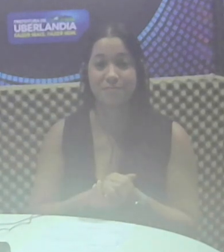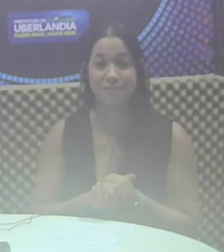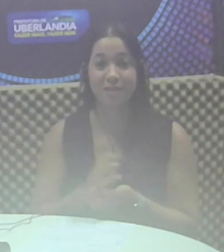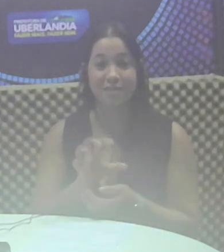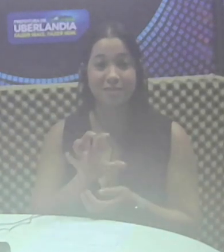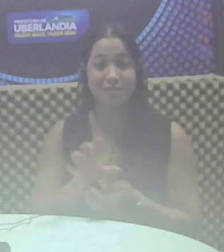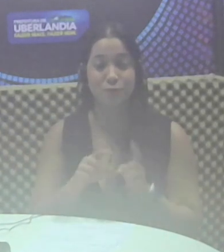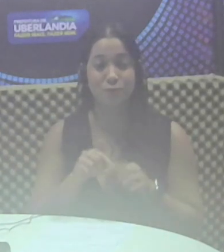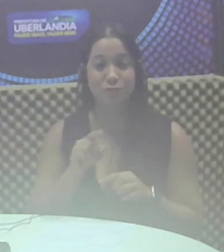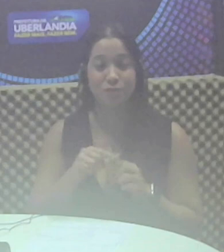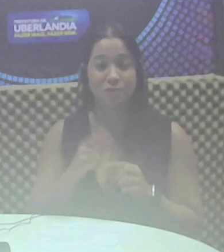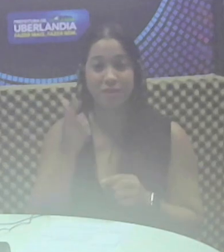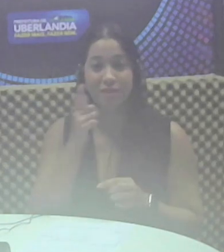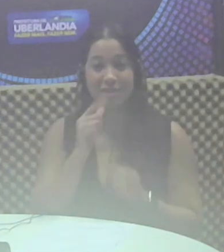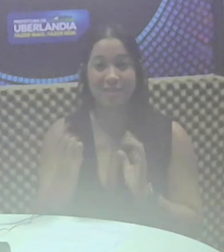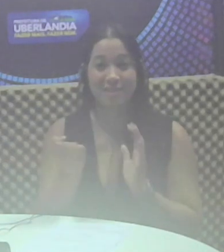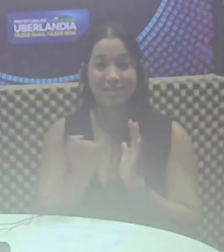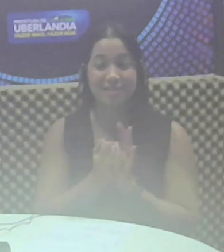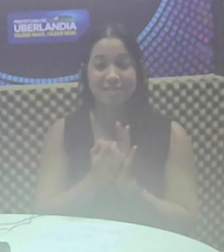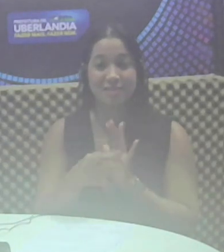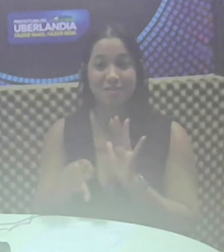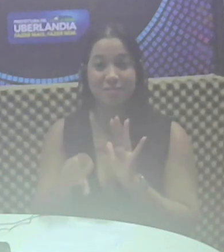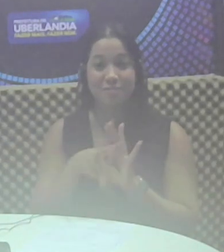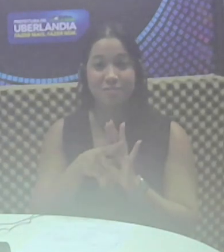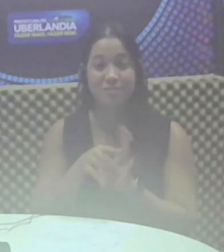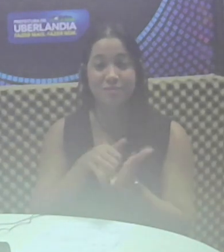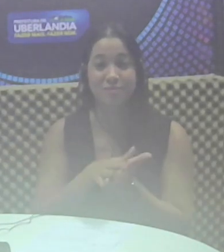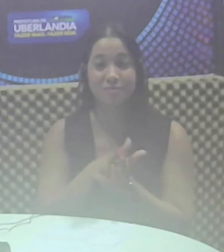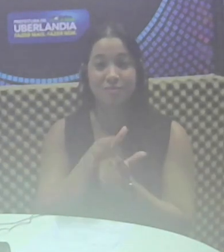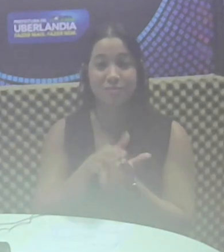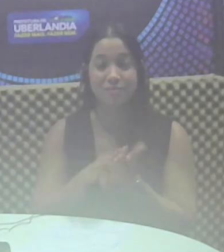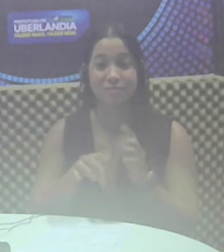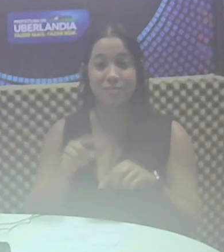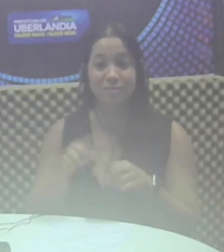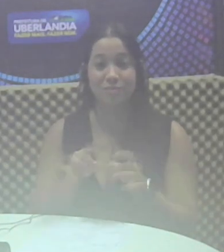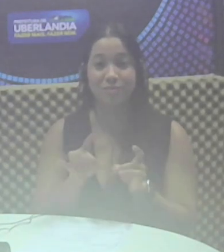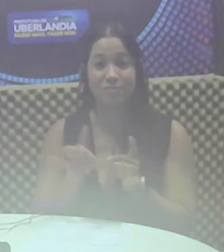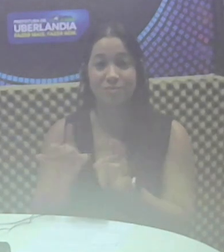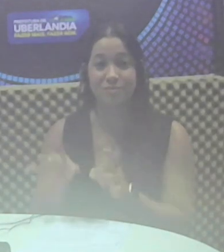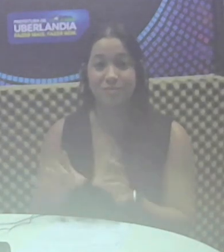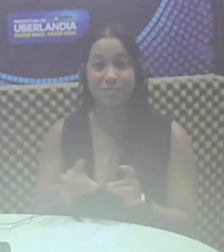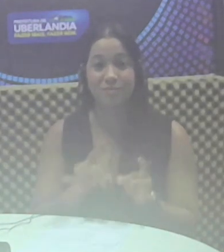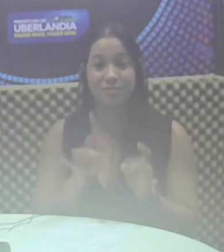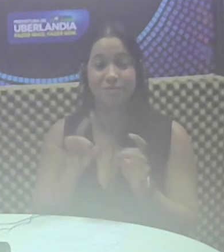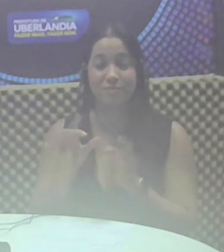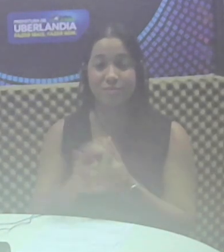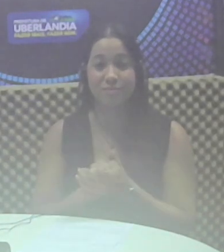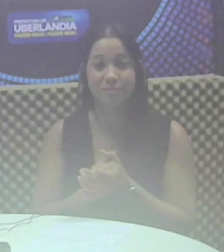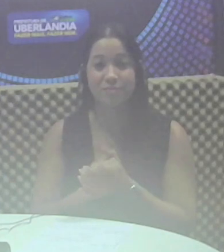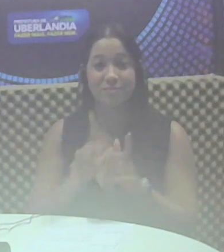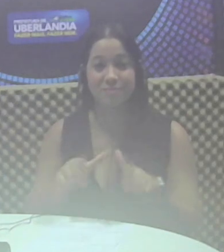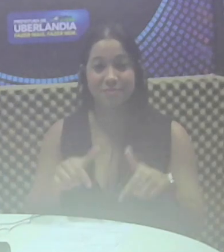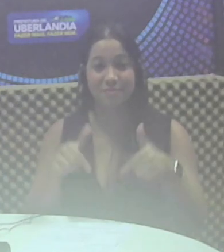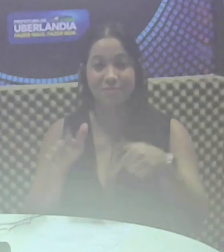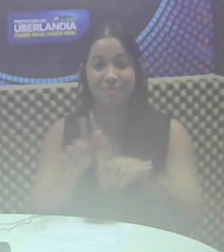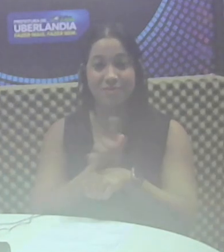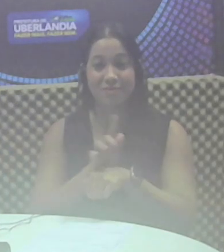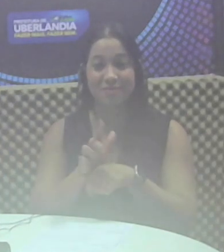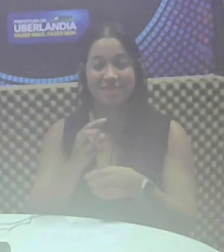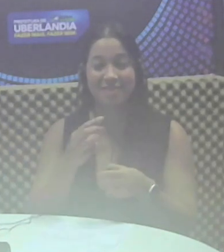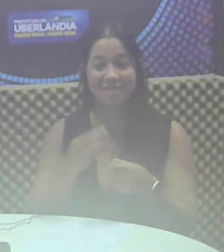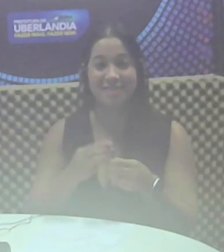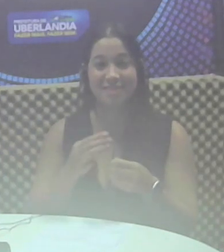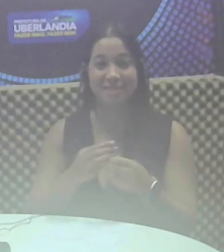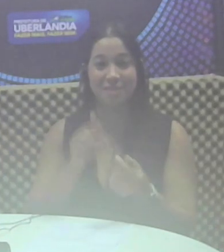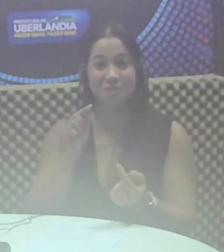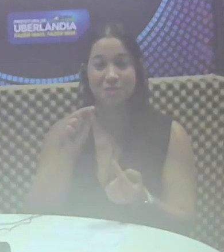itens passam a ter o selo de procedência impresso nas embalagens de comercialização. Mais um avanço da gestão municipal em